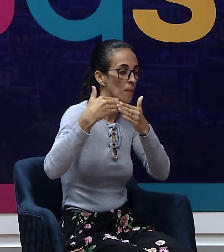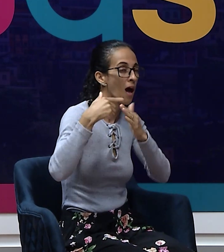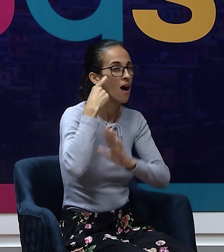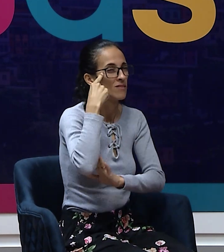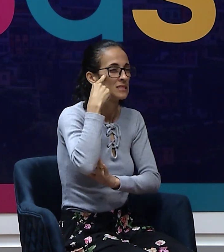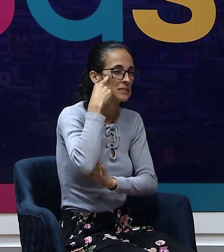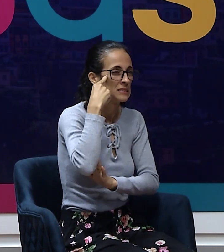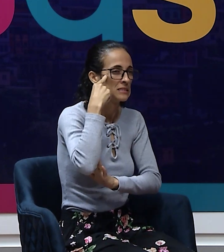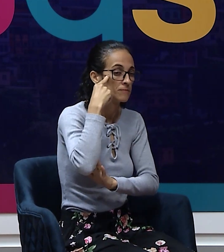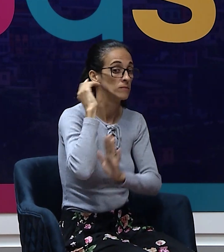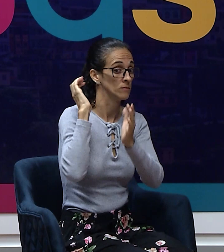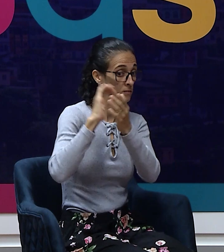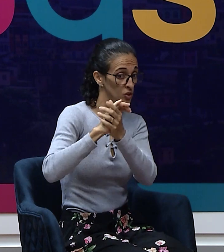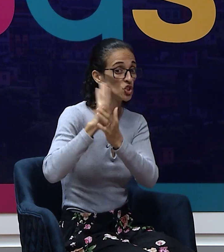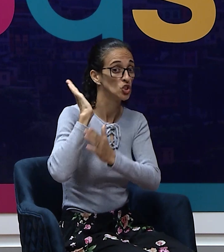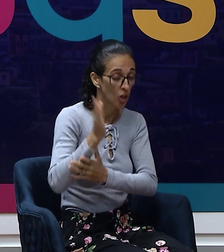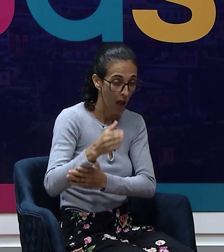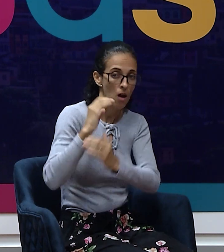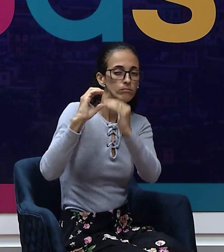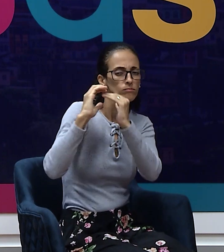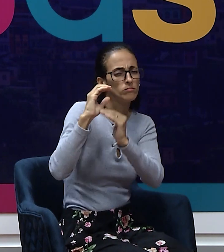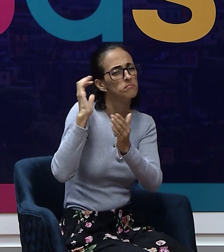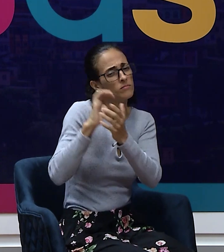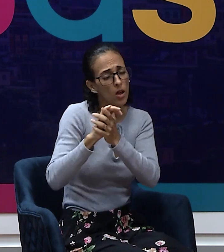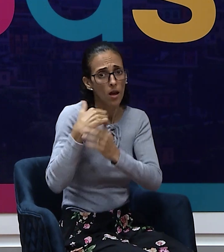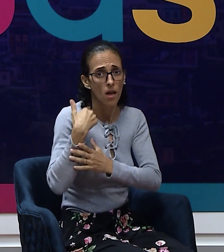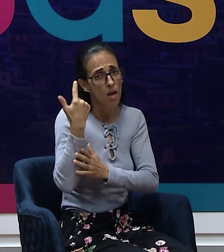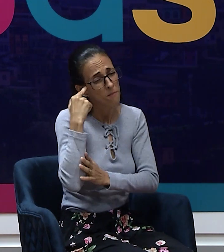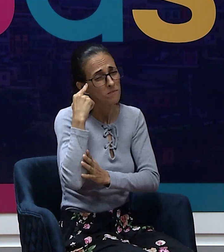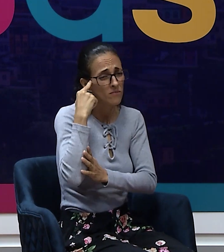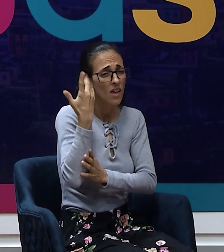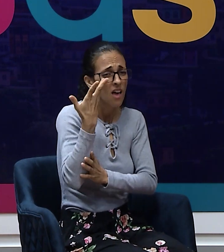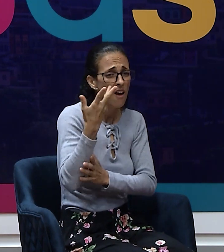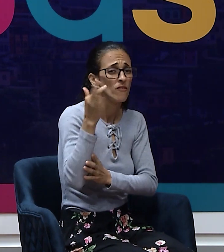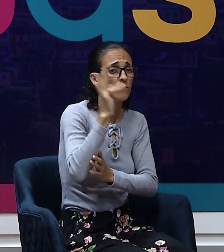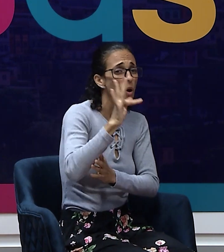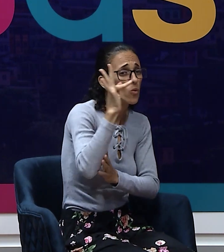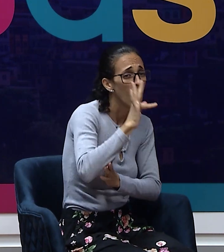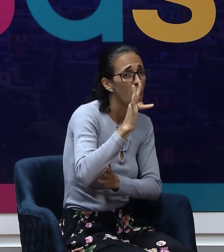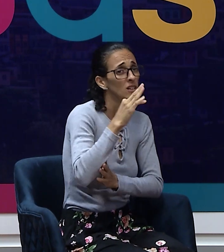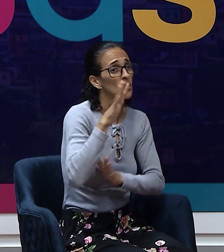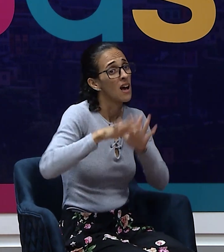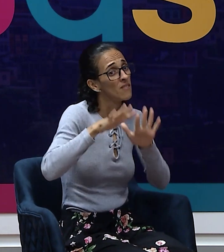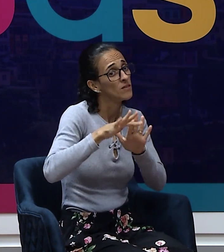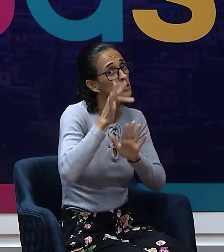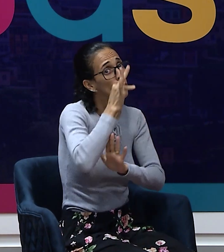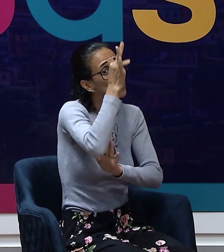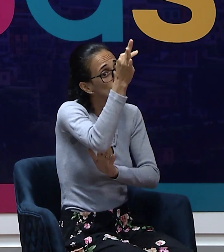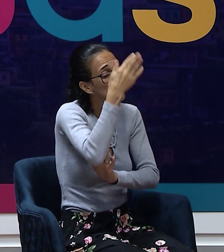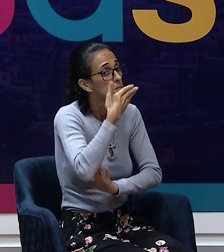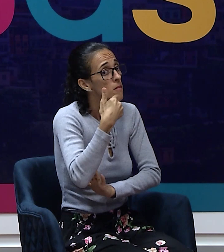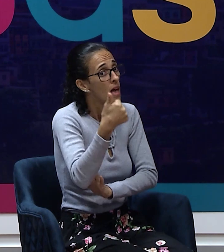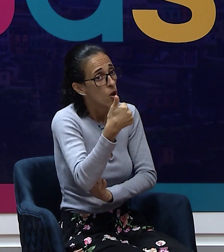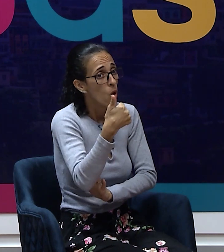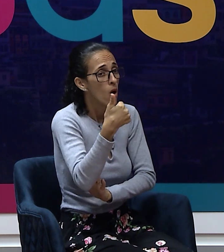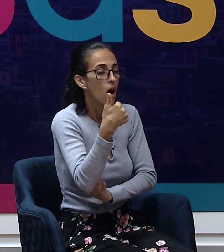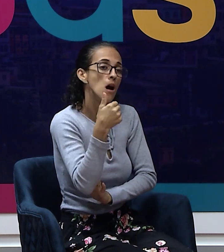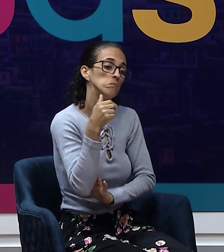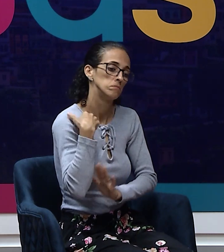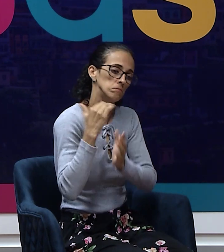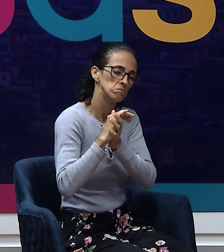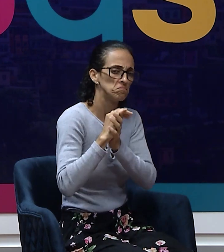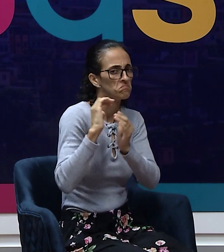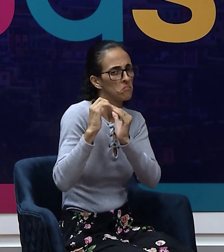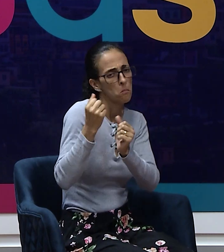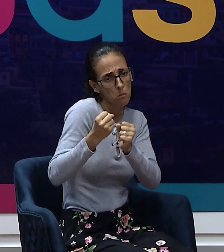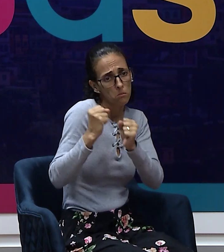gente não acreditava muito nisso, a gente não achava que era capaz. E aí depois, né, eu comecei a namorar, casei, e aí